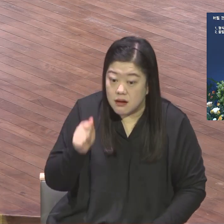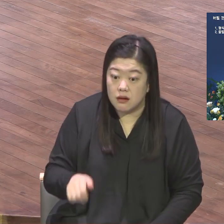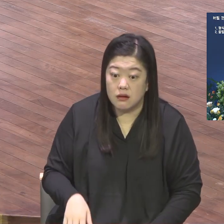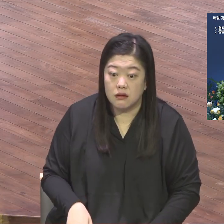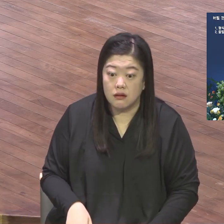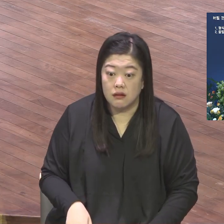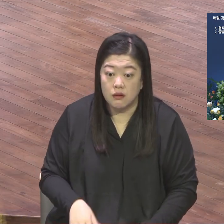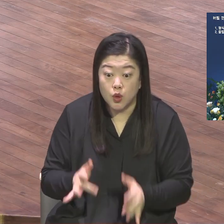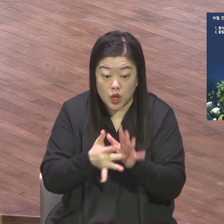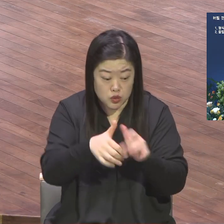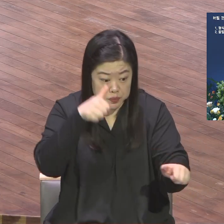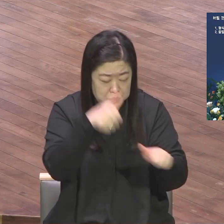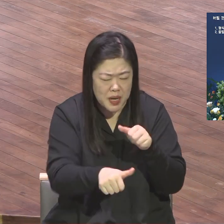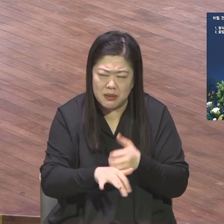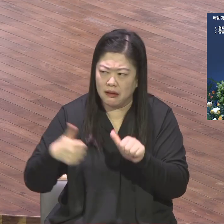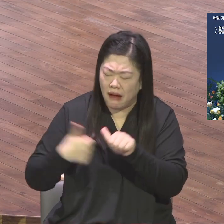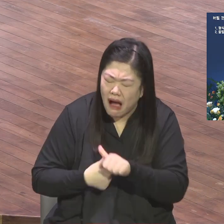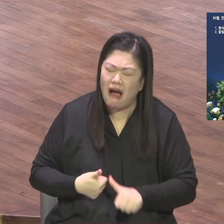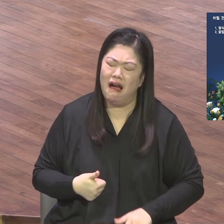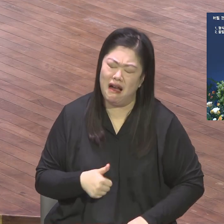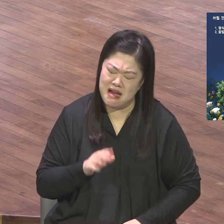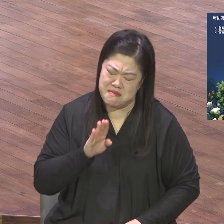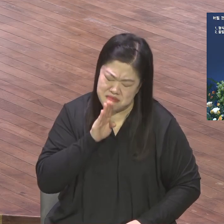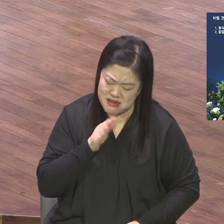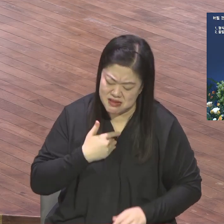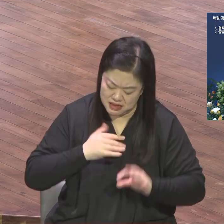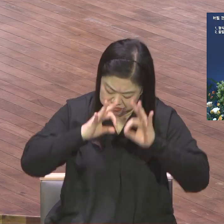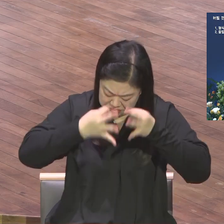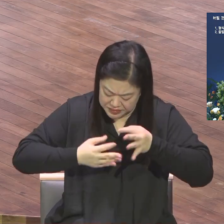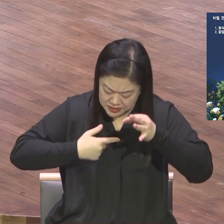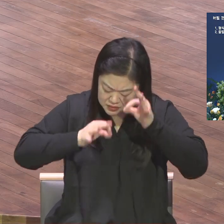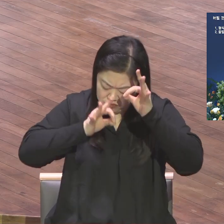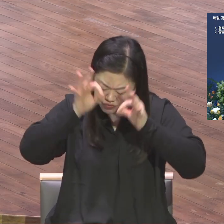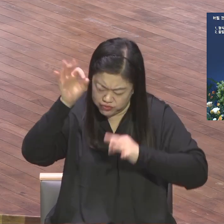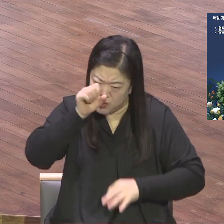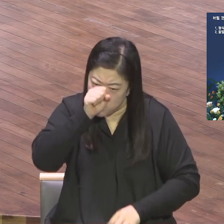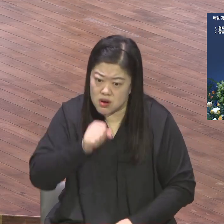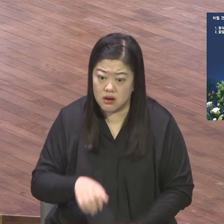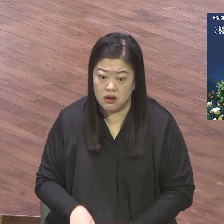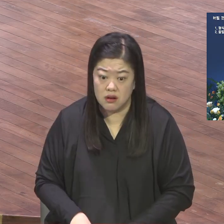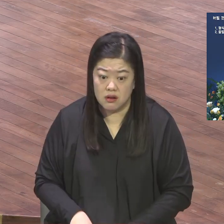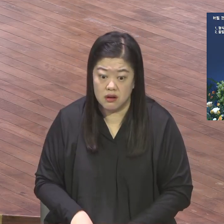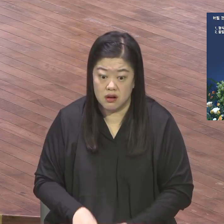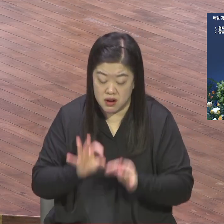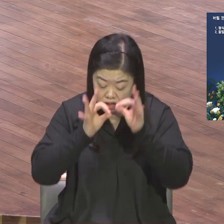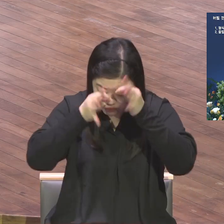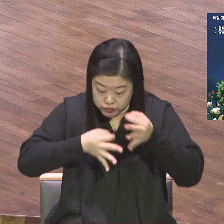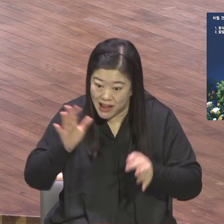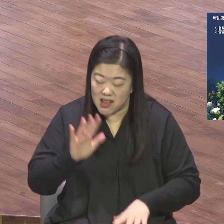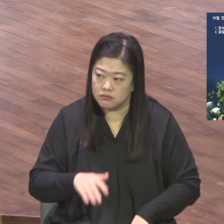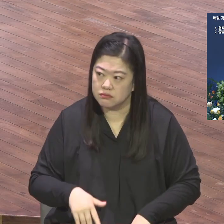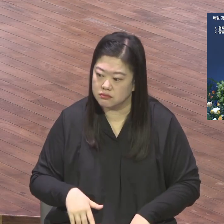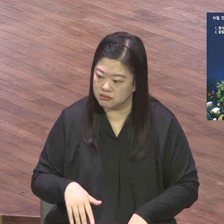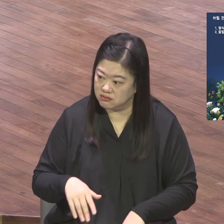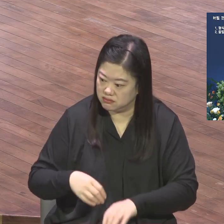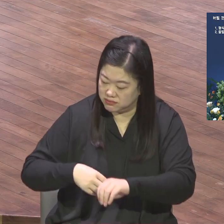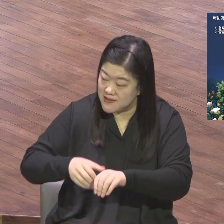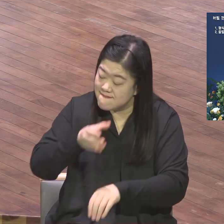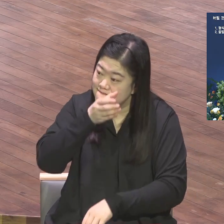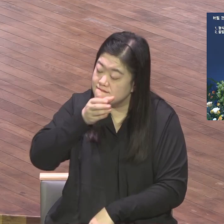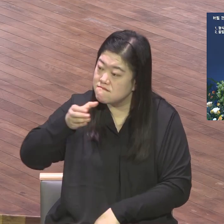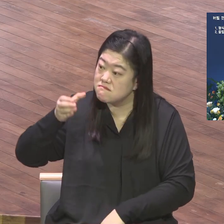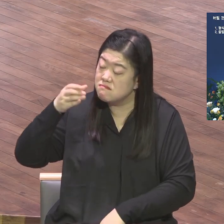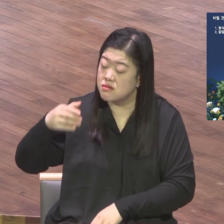합니다. 율법 체계들은 체크만 합니다. 체크 참고를 합니다. 절대 은혜 받고 변화될 자신은